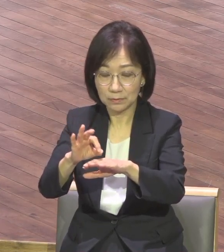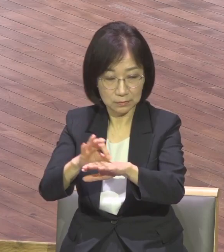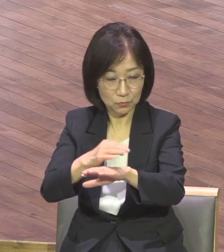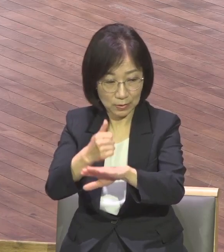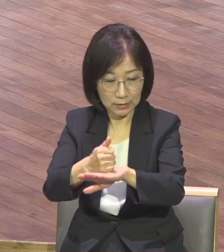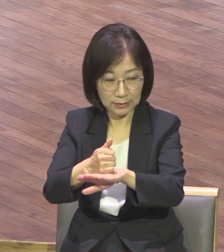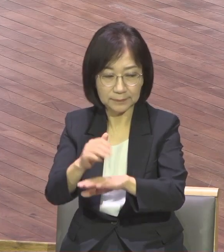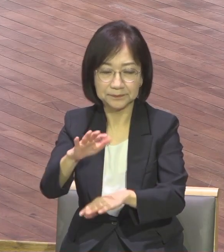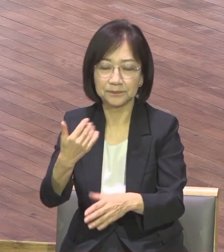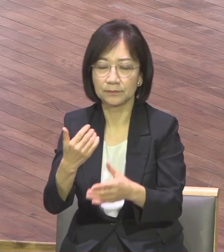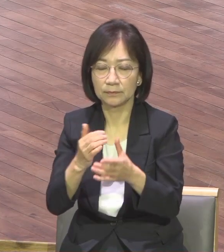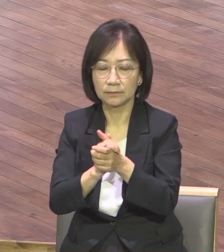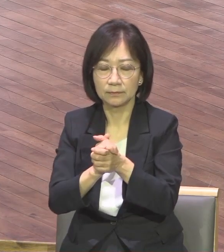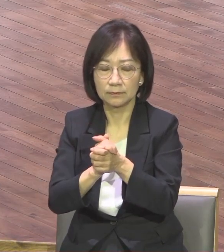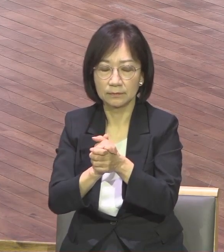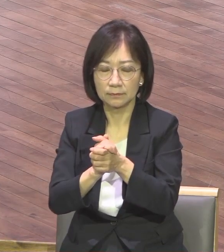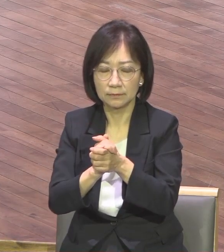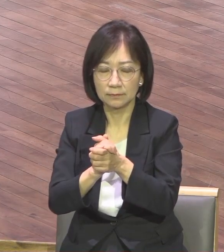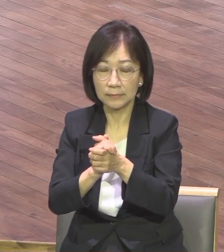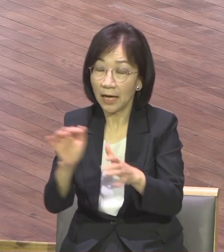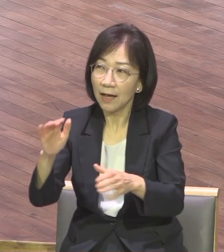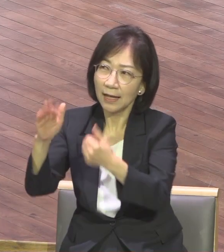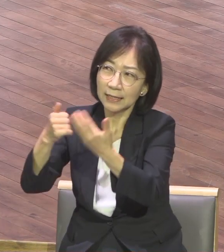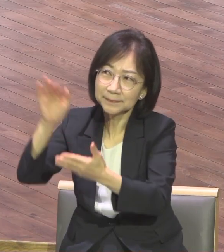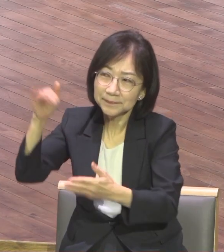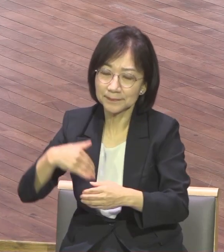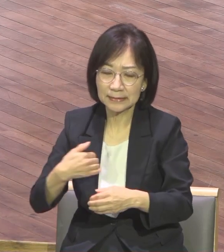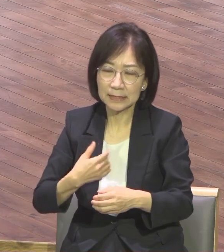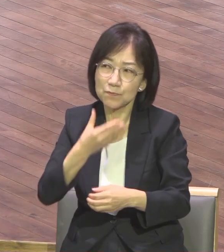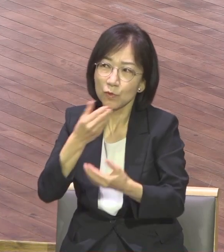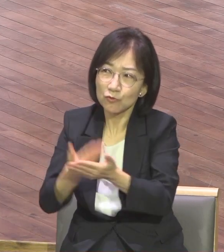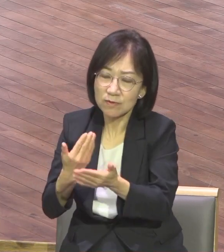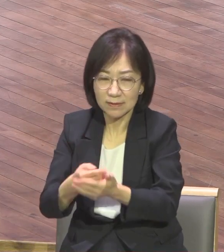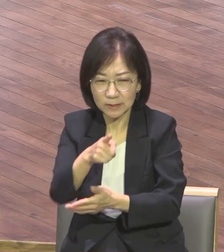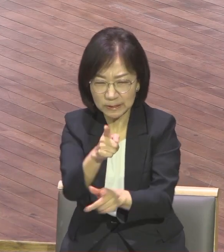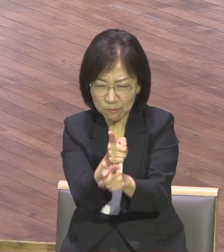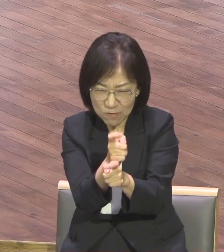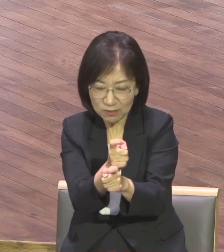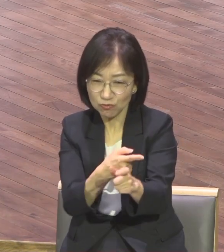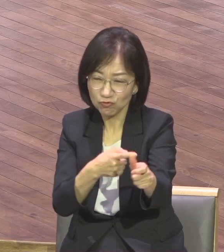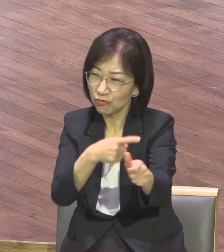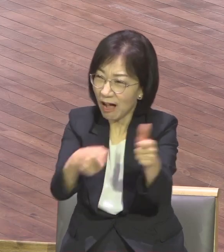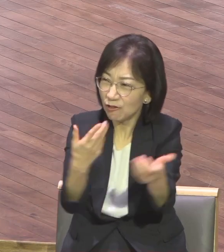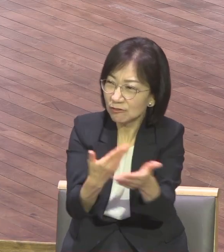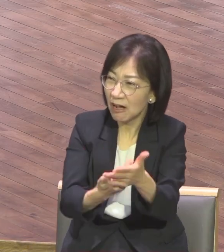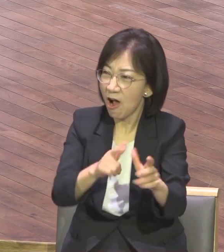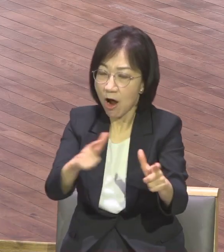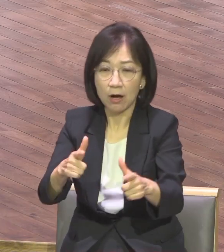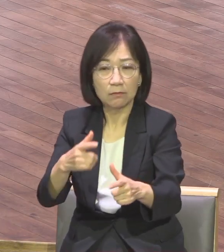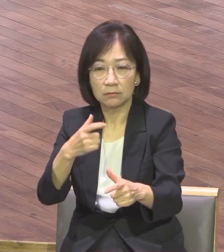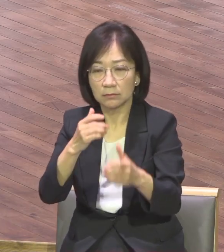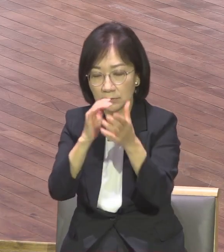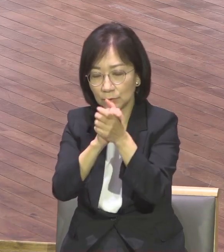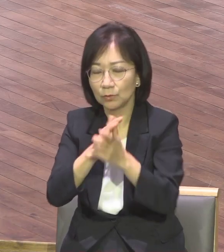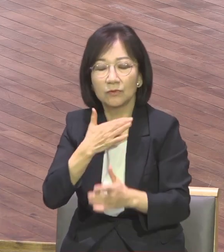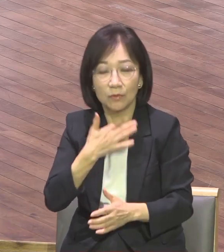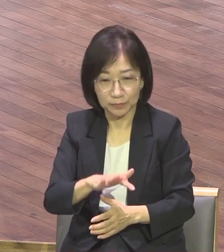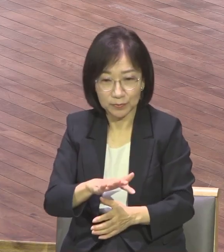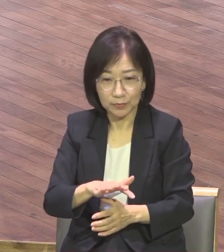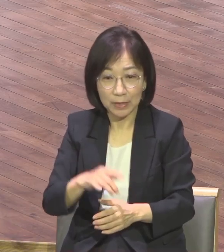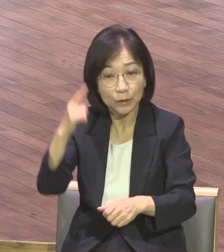내게 크게 축복해주십시오. 그렇게 기도 안 했어요. 하나님이 원하시는 기도했어요.